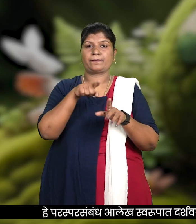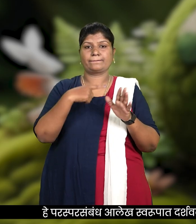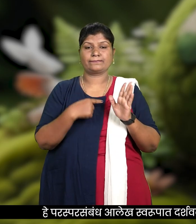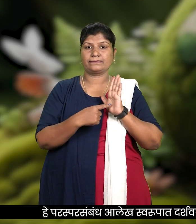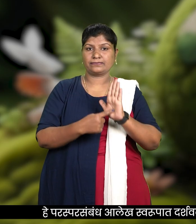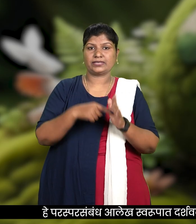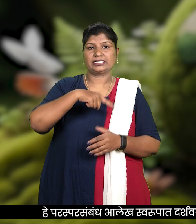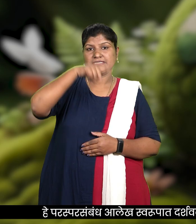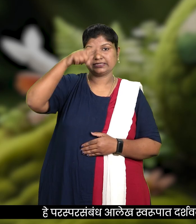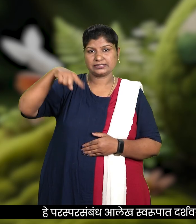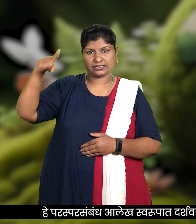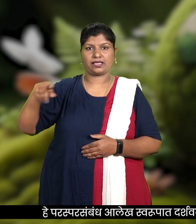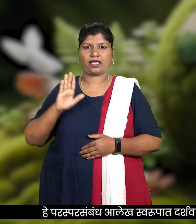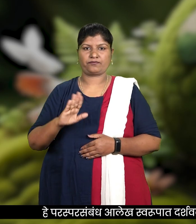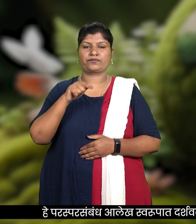असे म्हणतात.